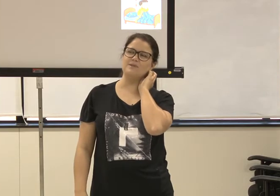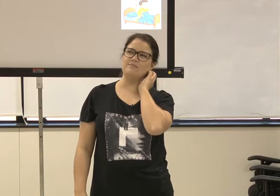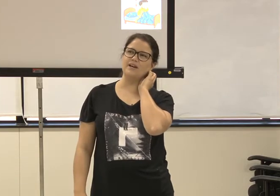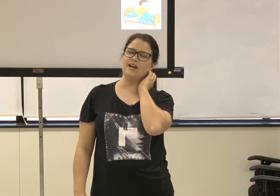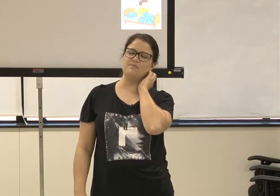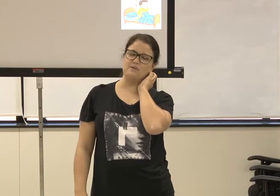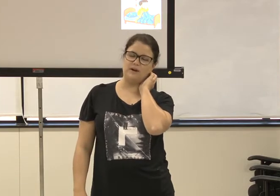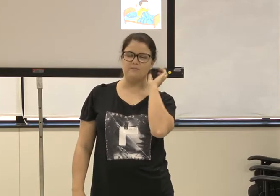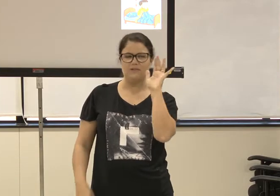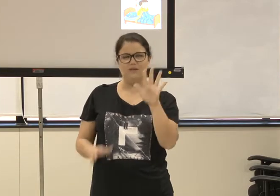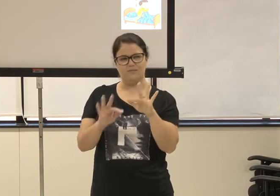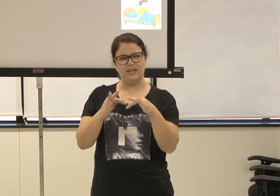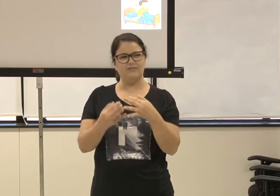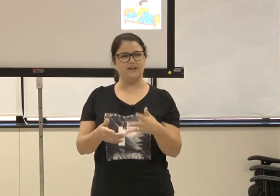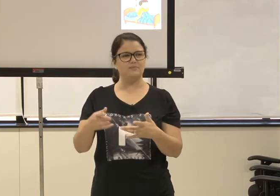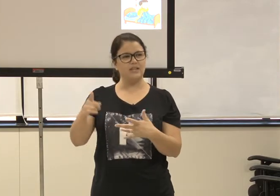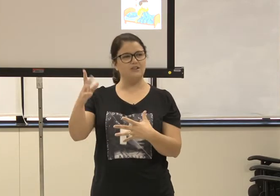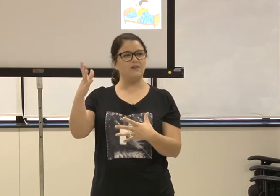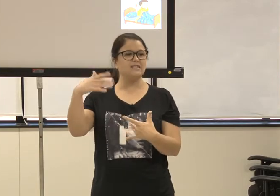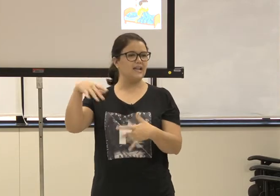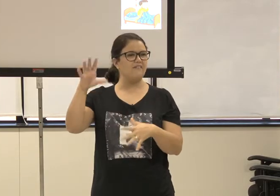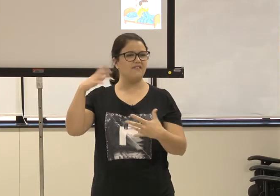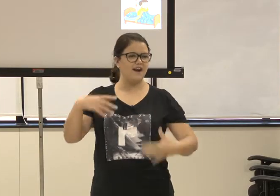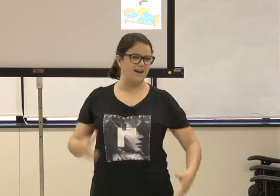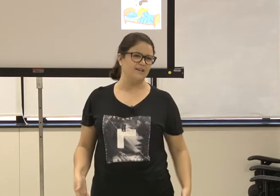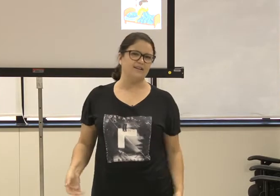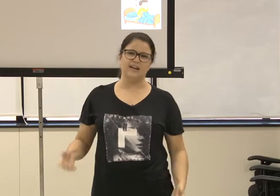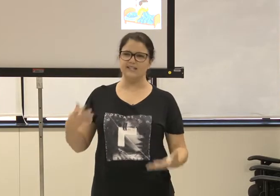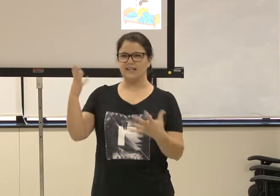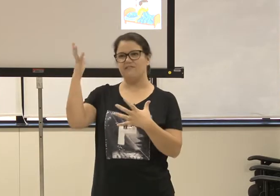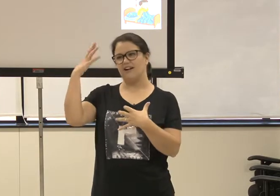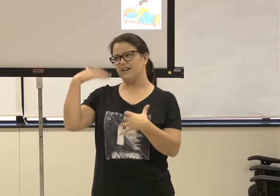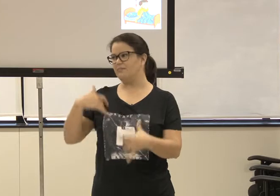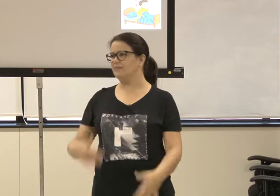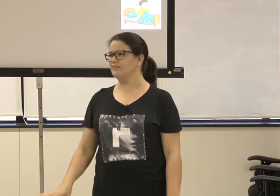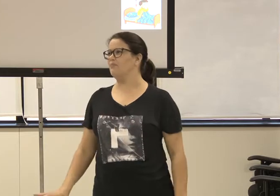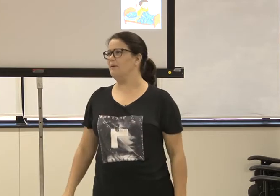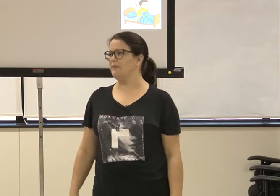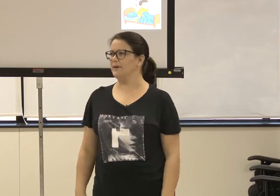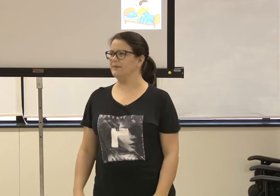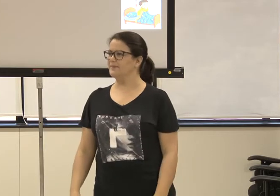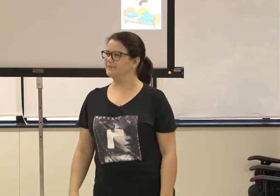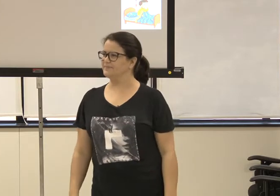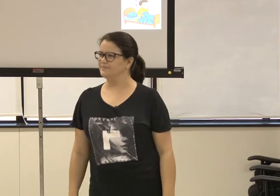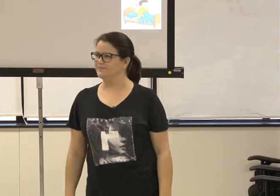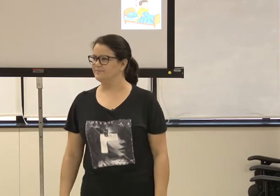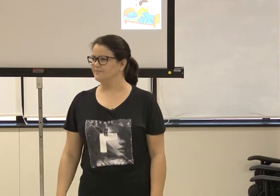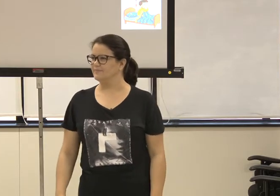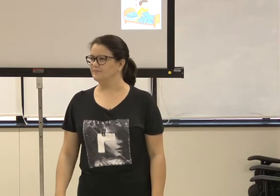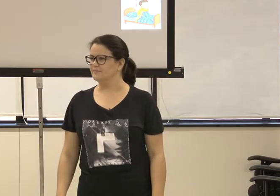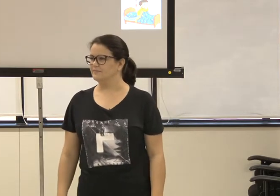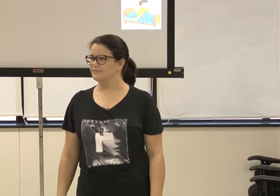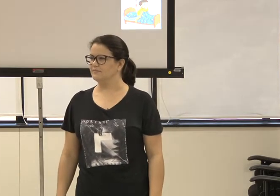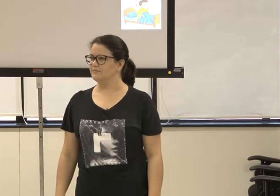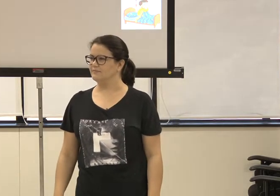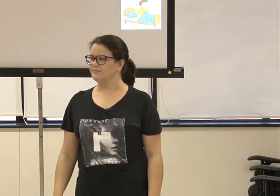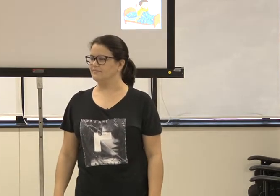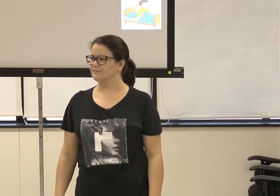mãe, a minha família falava, menino, vai se lavar. Aí se lavar era para tomar banho. Em espanhol se banha e se ducha.